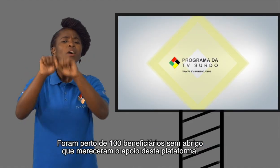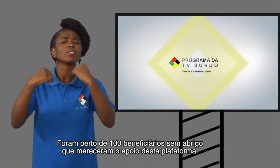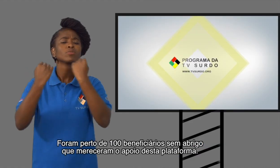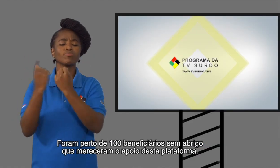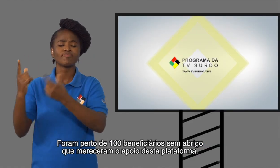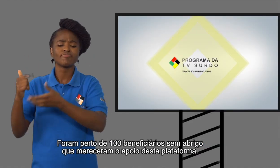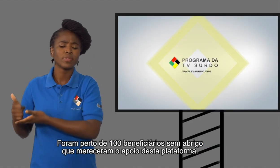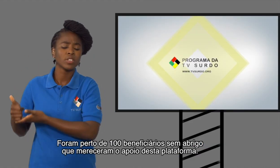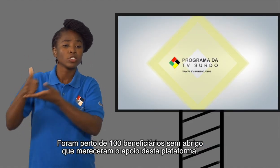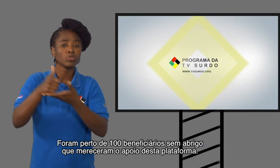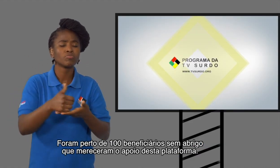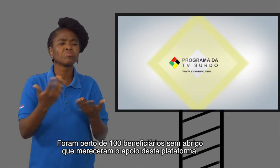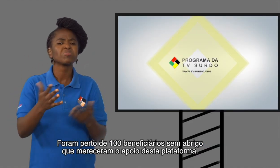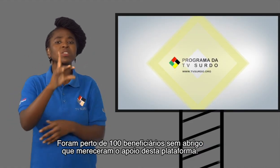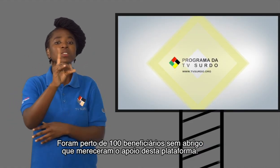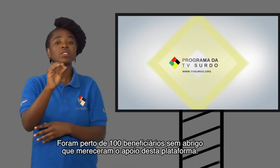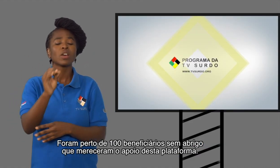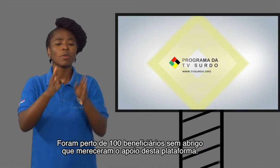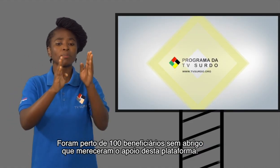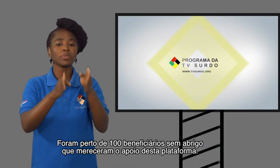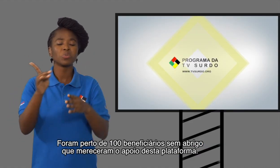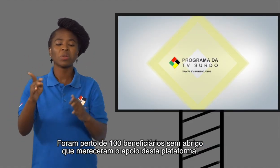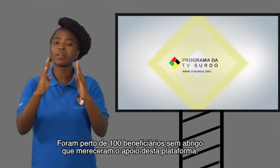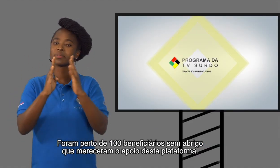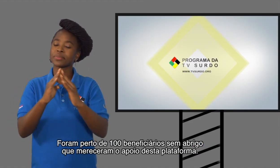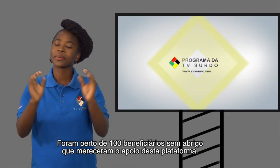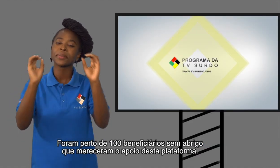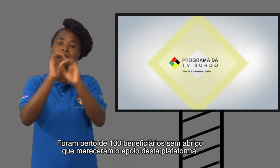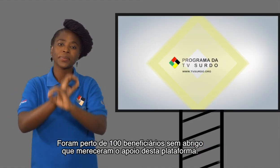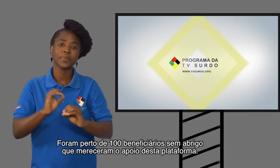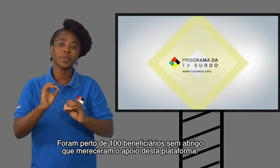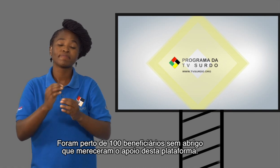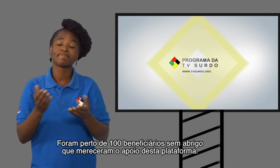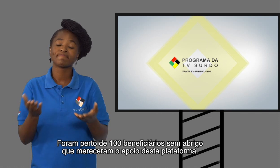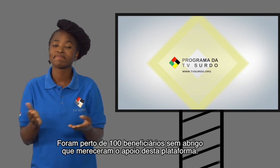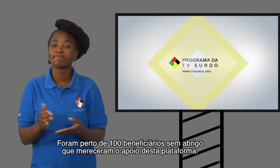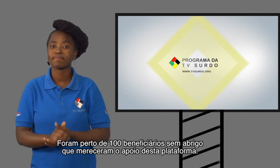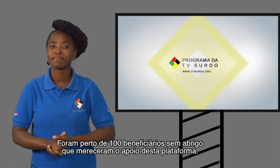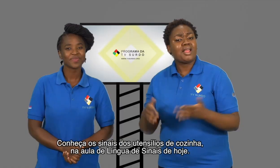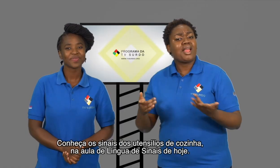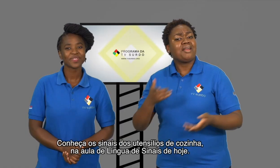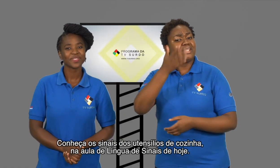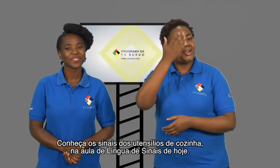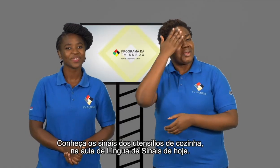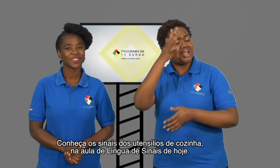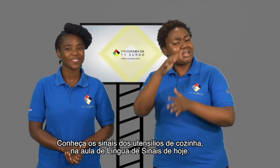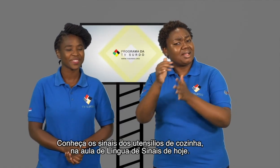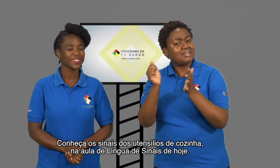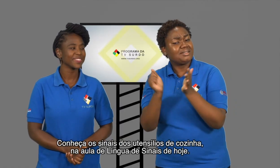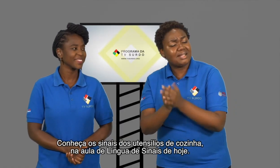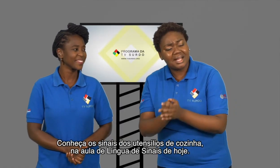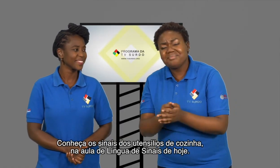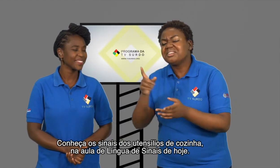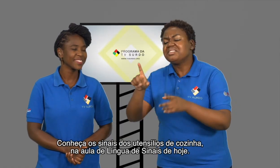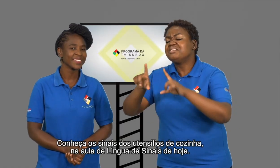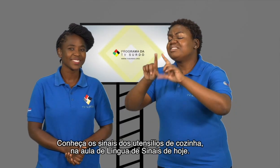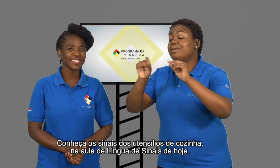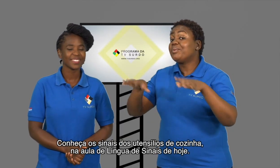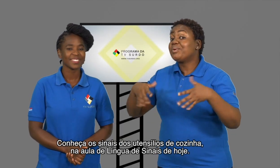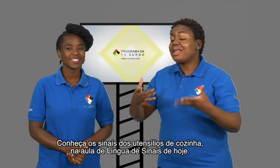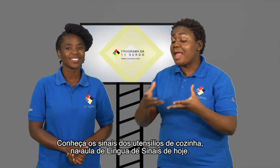Foram perto de 100 beneficiários sem abrigo que mereceram o apoio desta plataforma. Conheça os sinais de utensílios